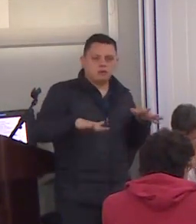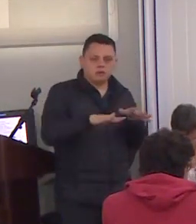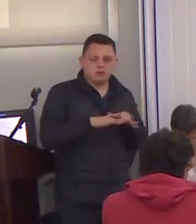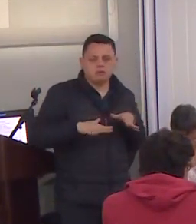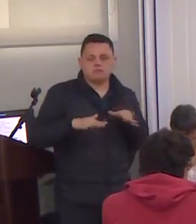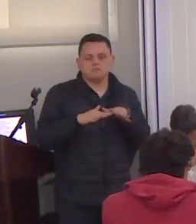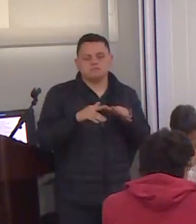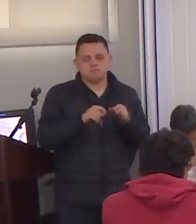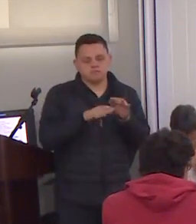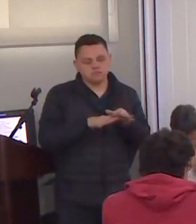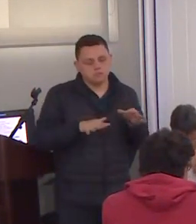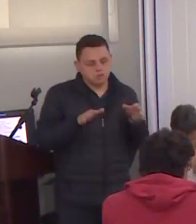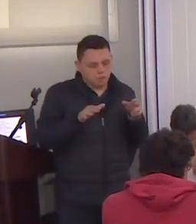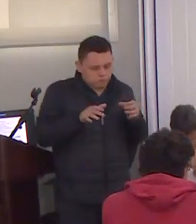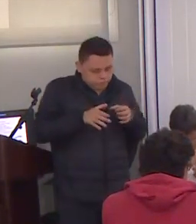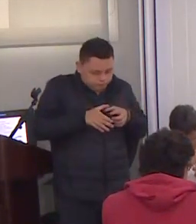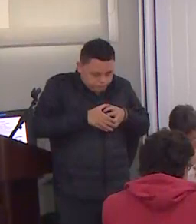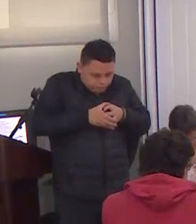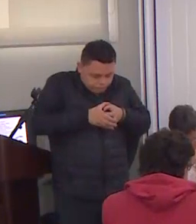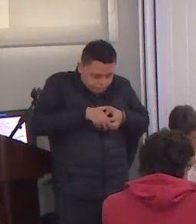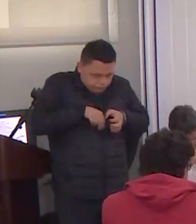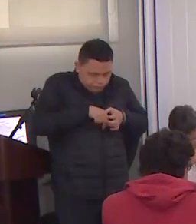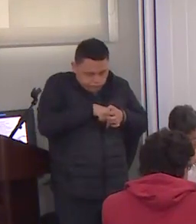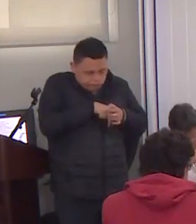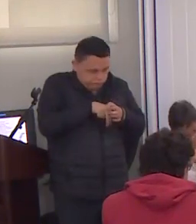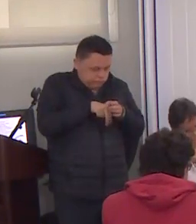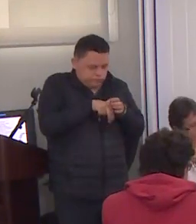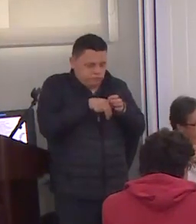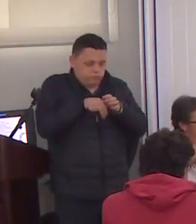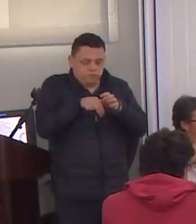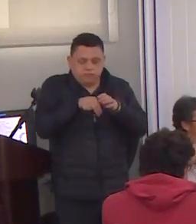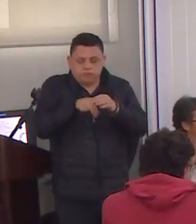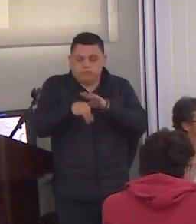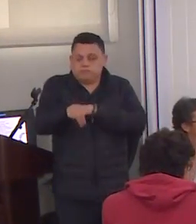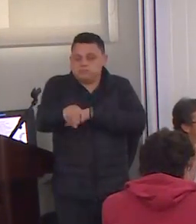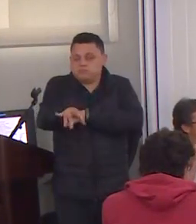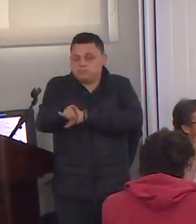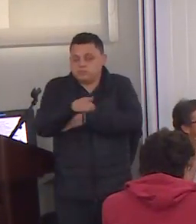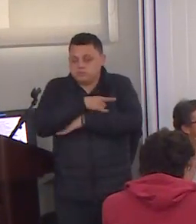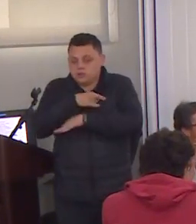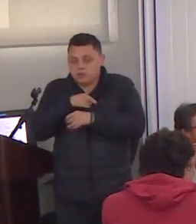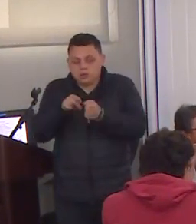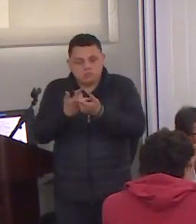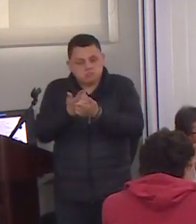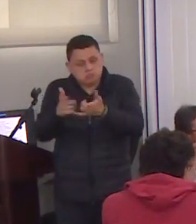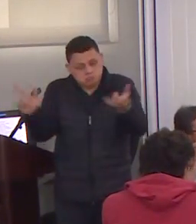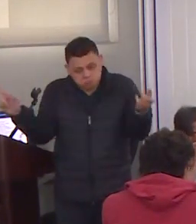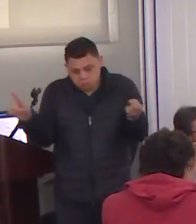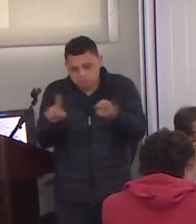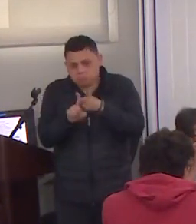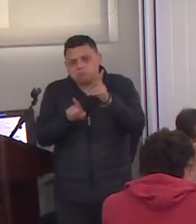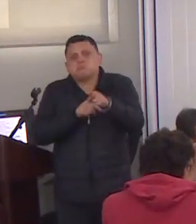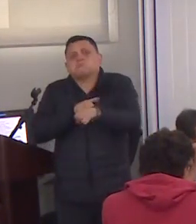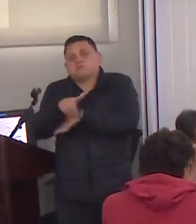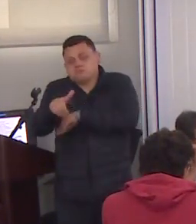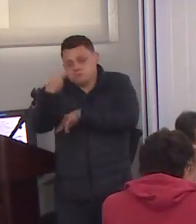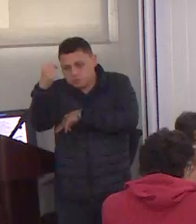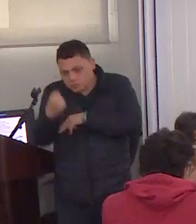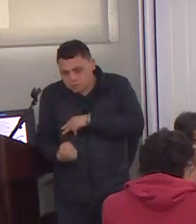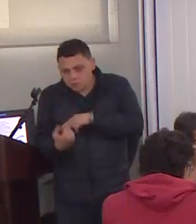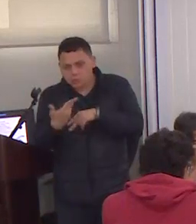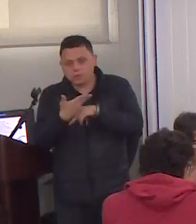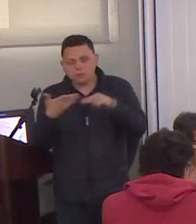digamos que una capsulita y cuando llegan a la universidad y tienen toda la libertad mayores exigencias